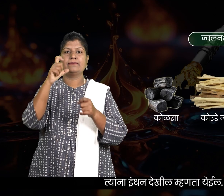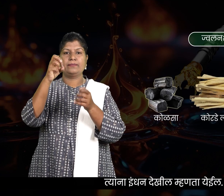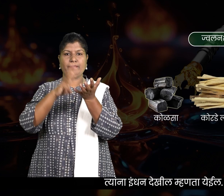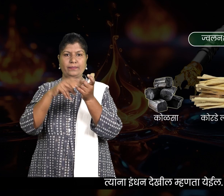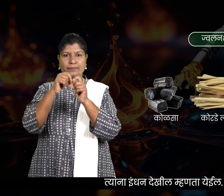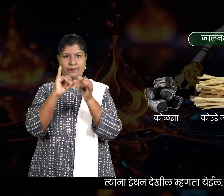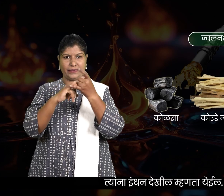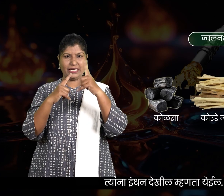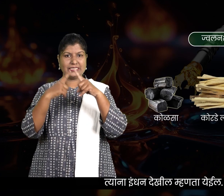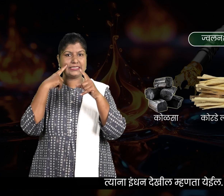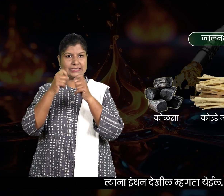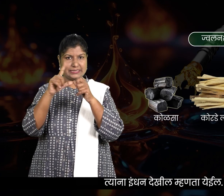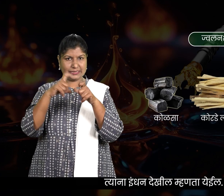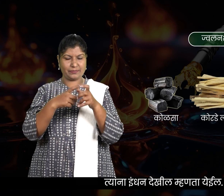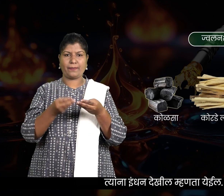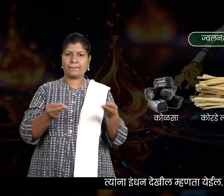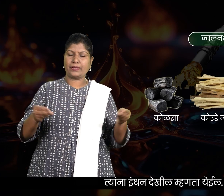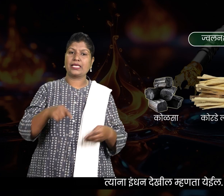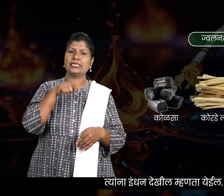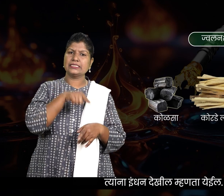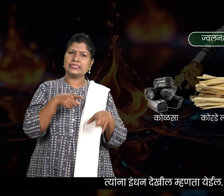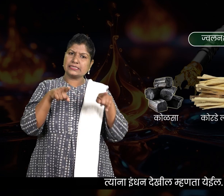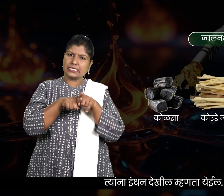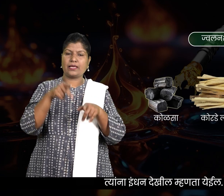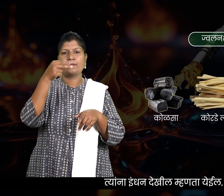त्यांना इंधन देखील म्हणता येईल.